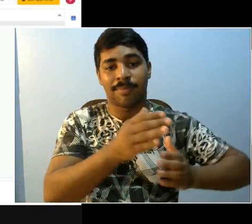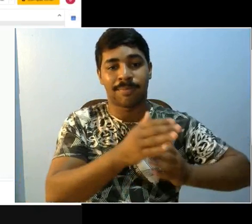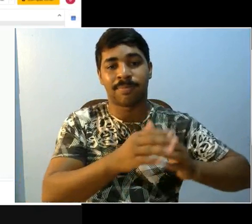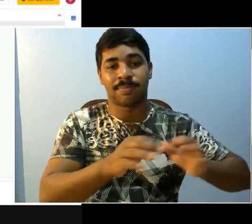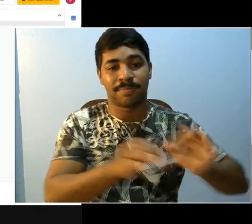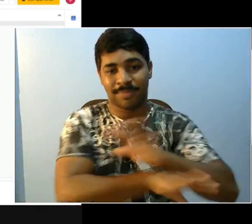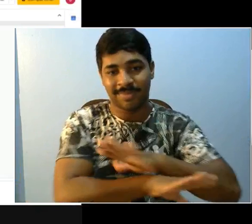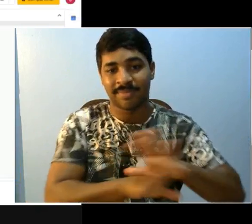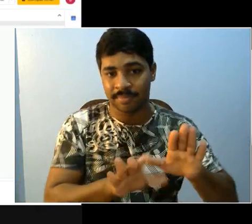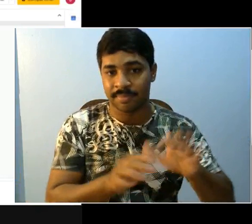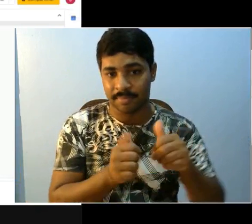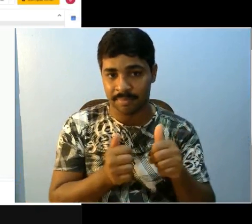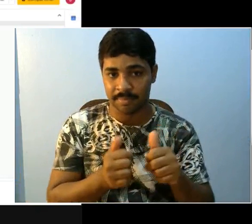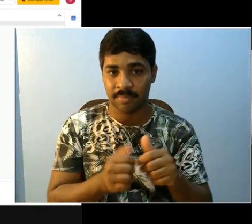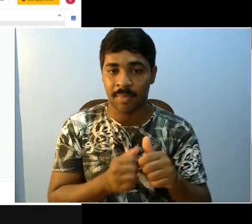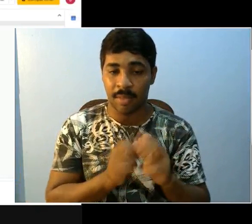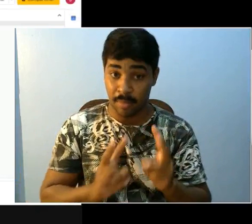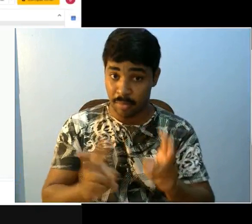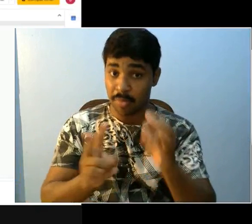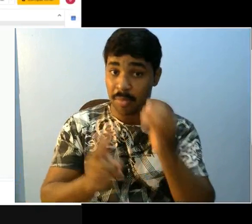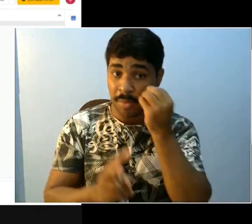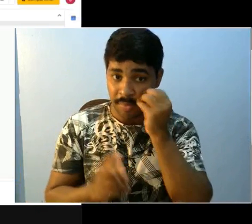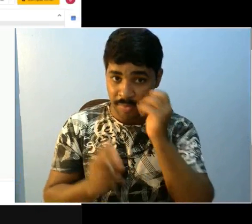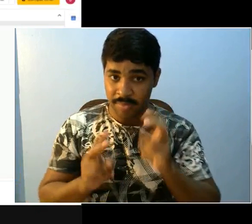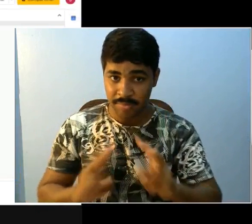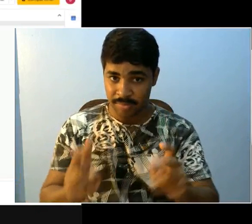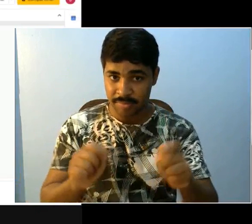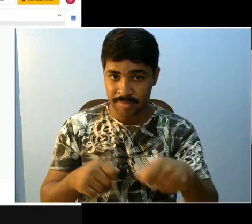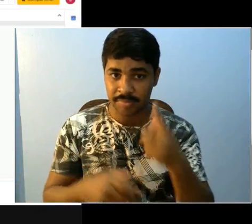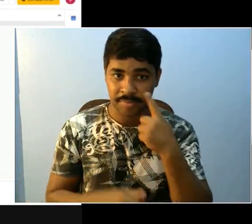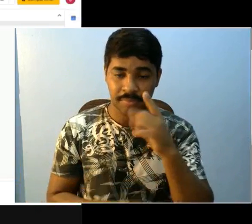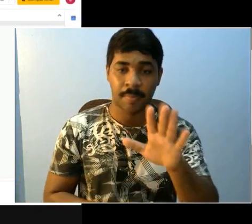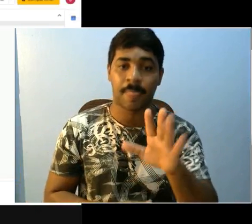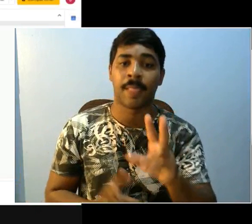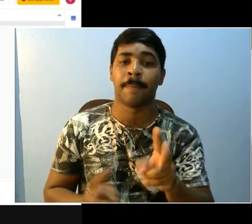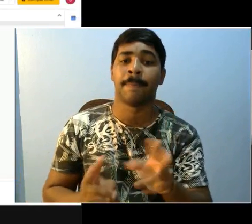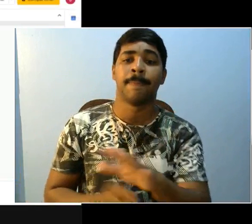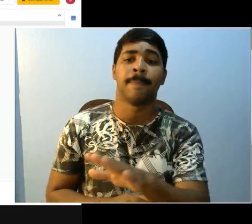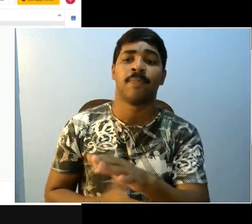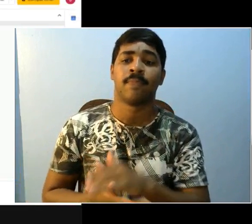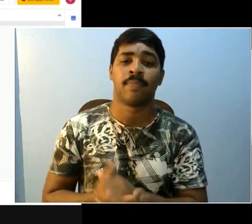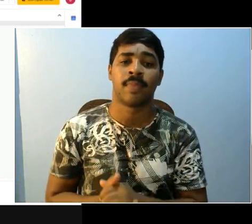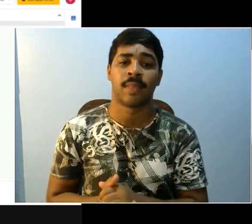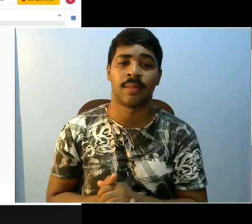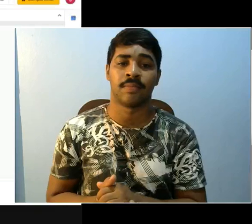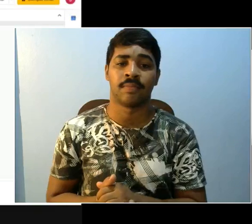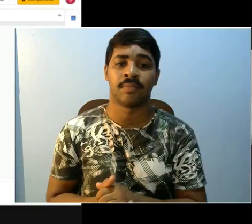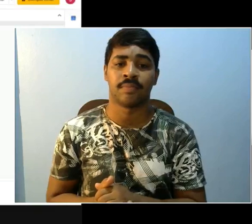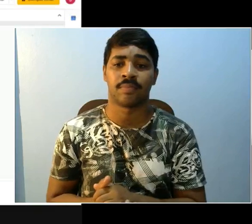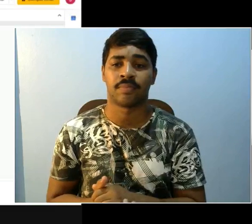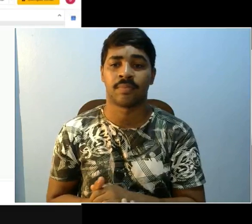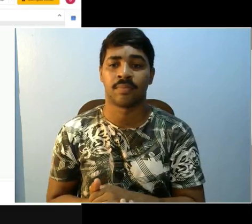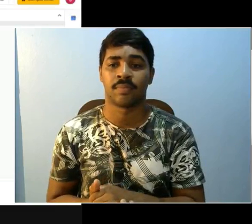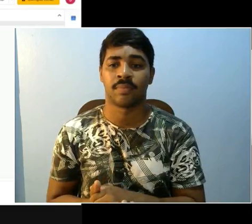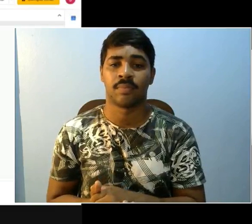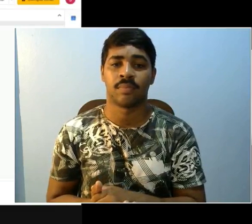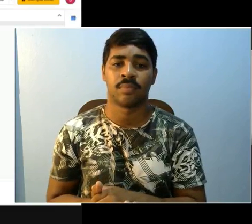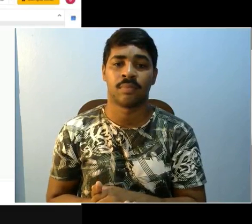Mas a gente vai continuar para ver se dá certo. Aí vamos lá. Só que o atrito, a superfície,